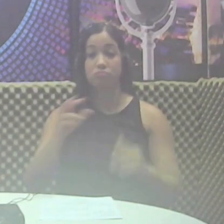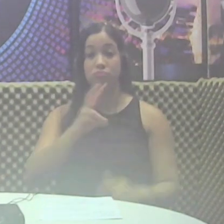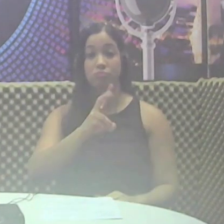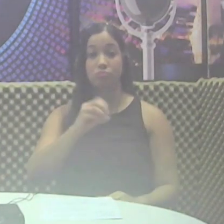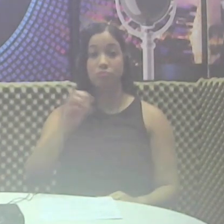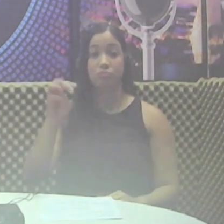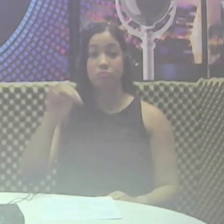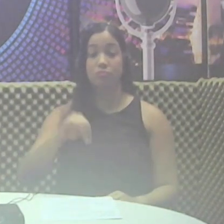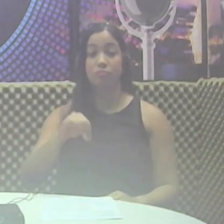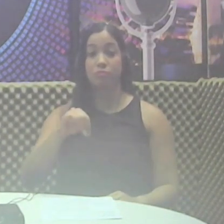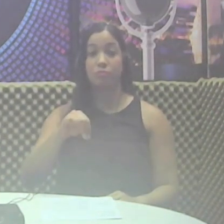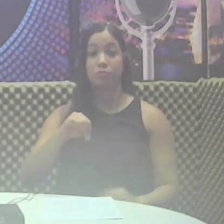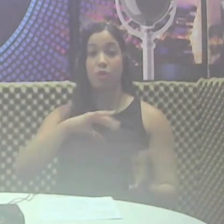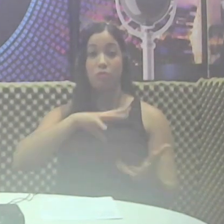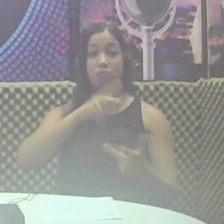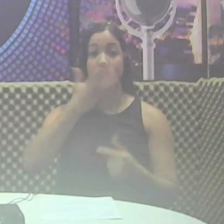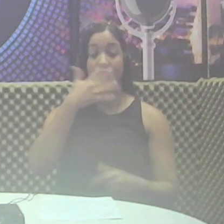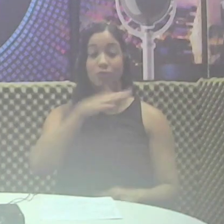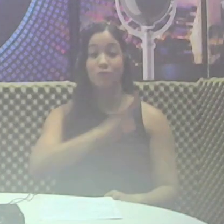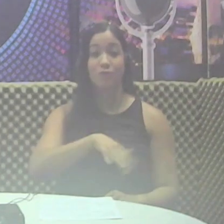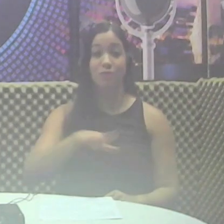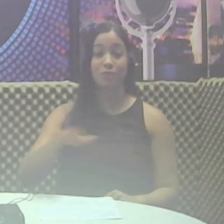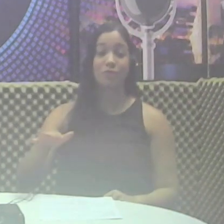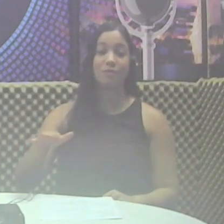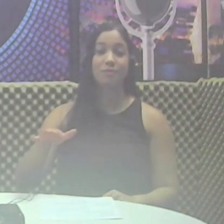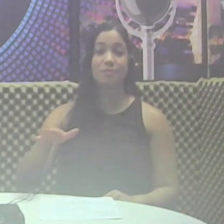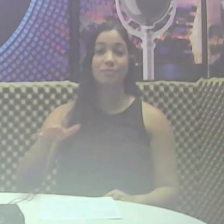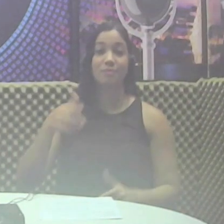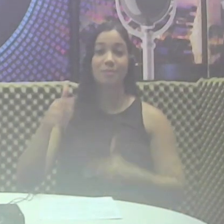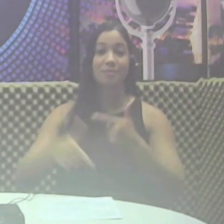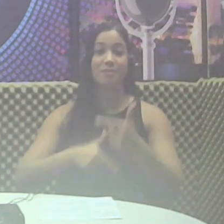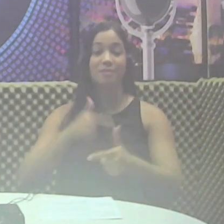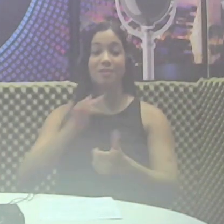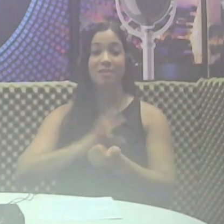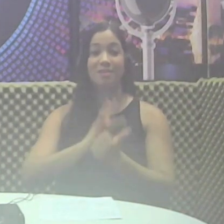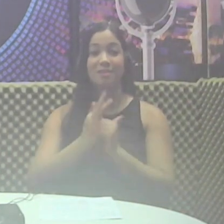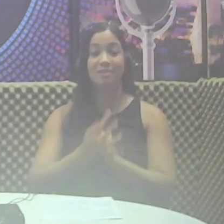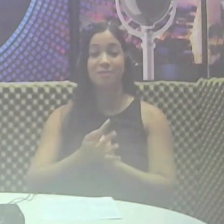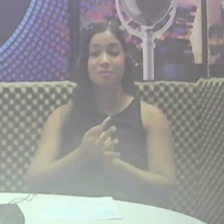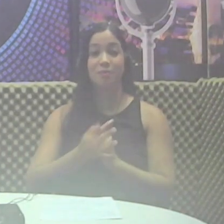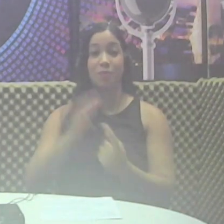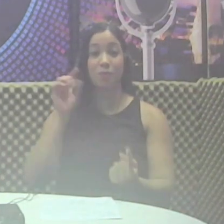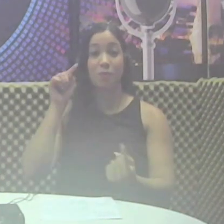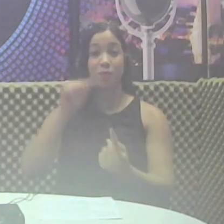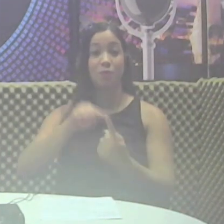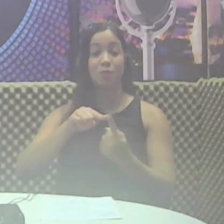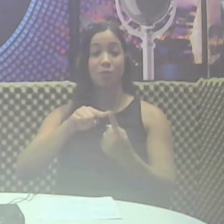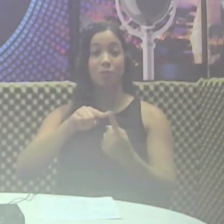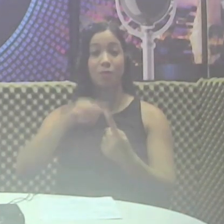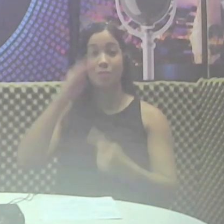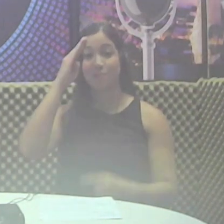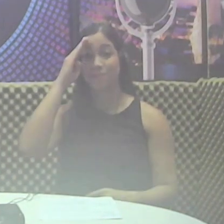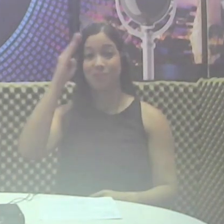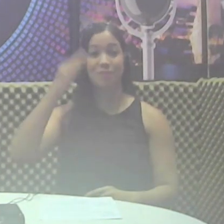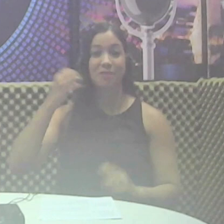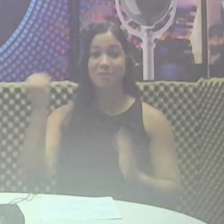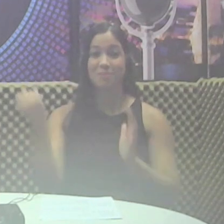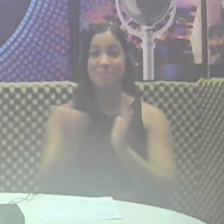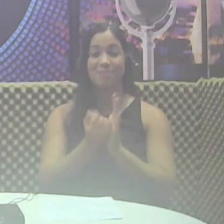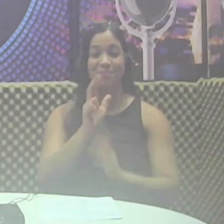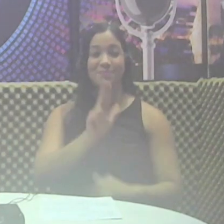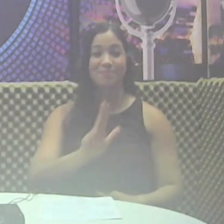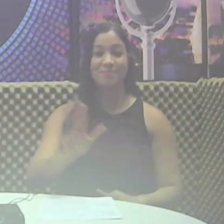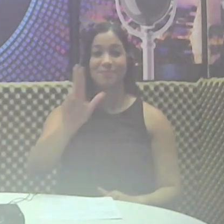metros no setor do Mundo da Criança. O serviço realizado pela FUTEL tem o objetivo de tornar o principal cartão postal de